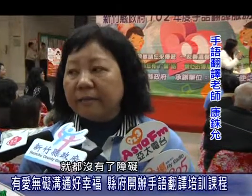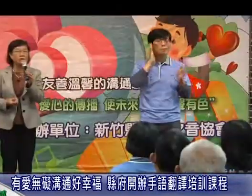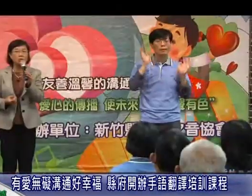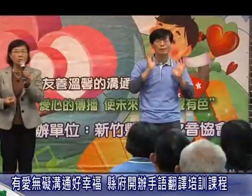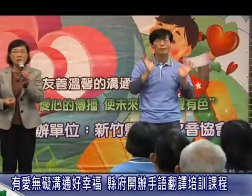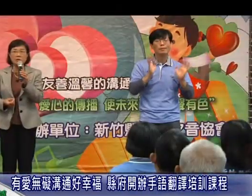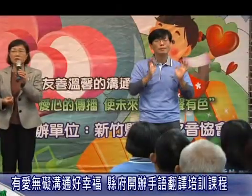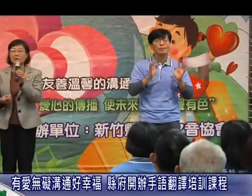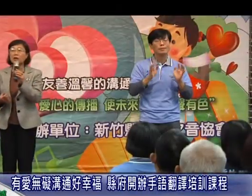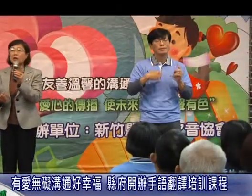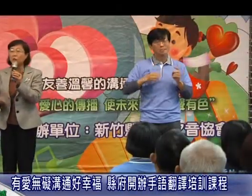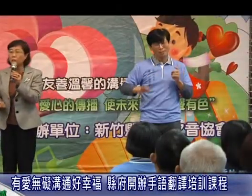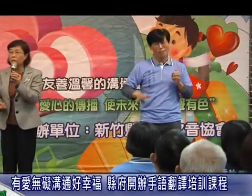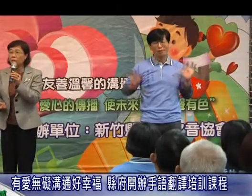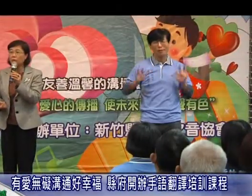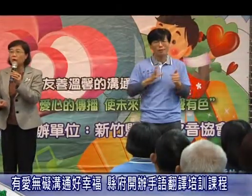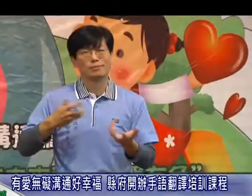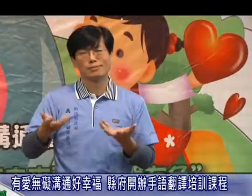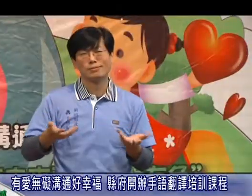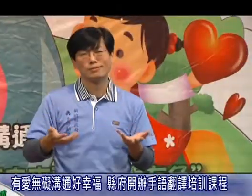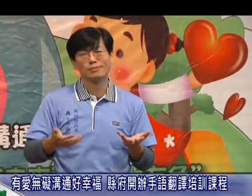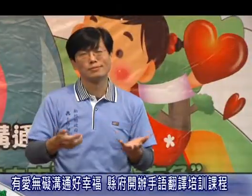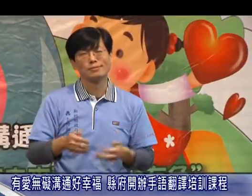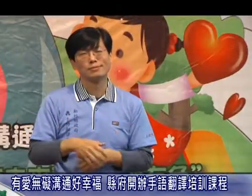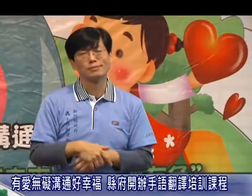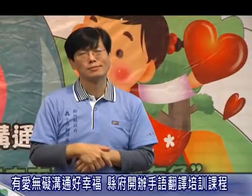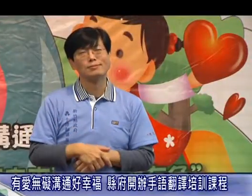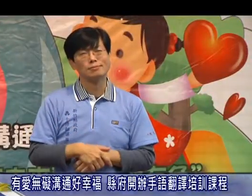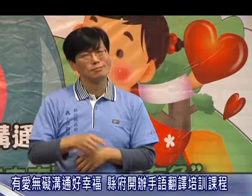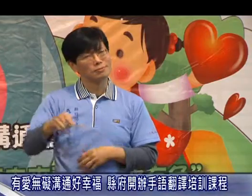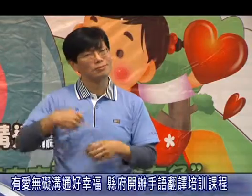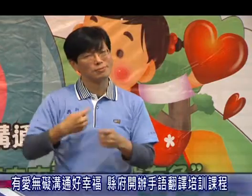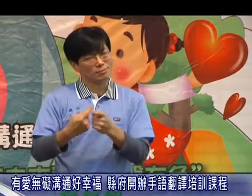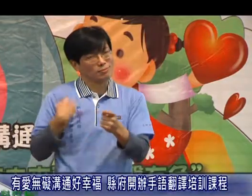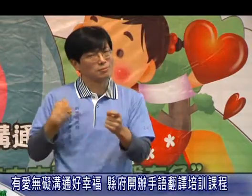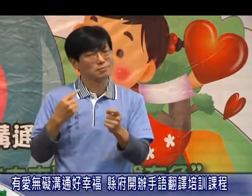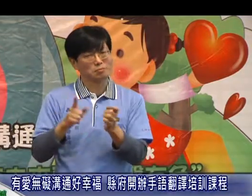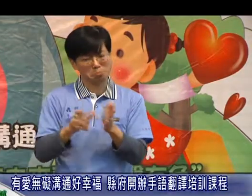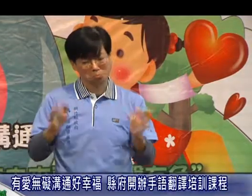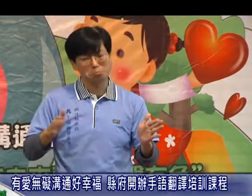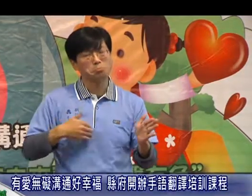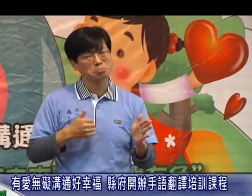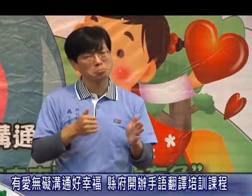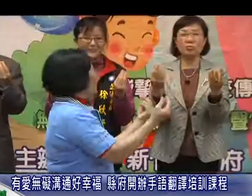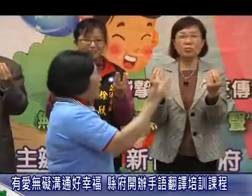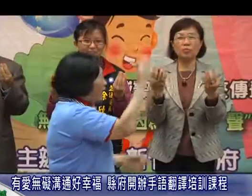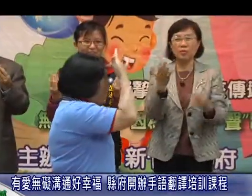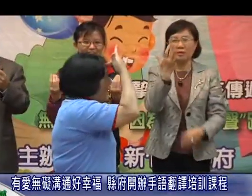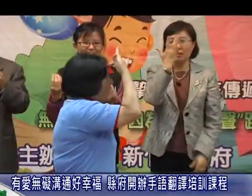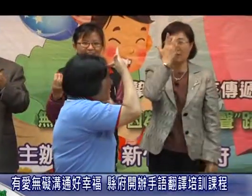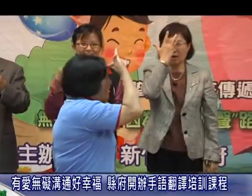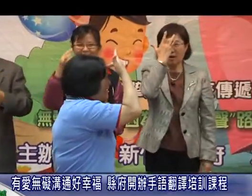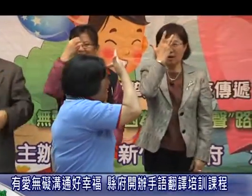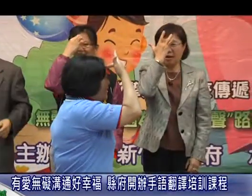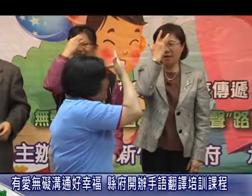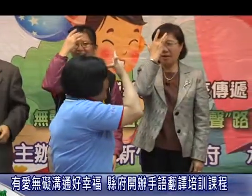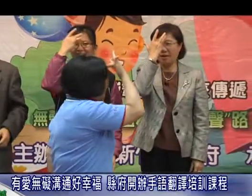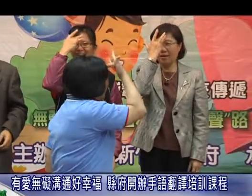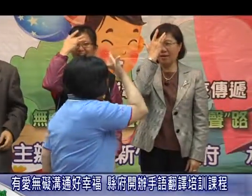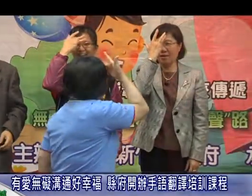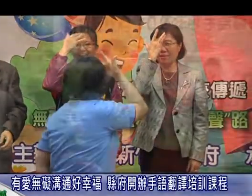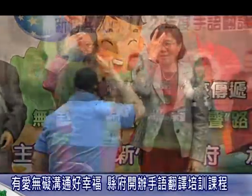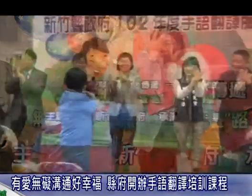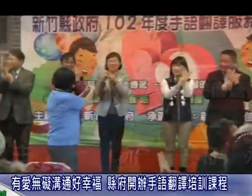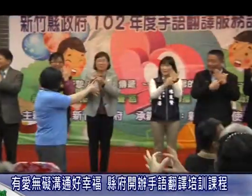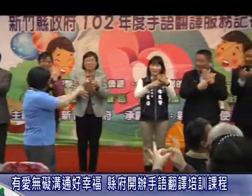碍。” 因为心中有爱，让沟通无碍。新竹县在灯会期间推出全国首创手语志工驻点服务，提供